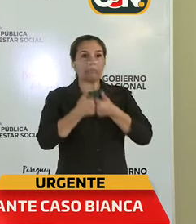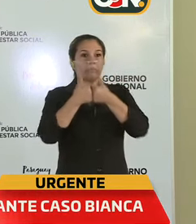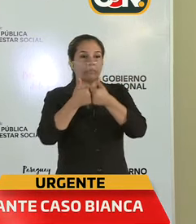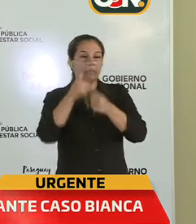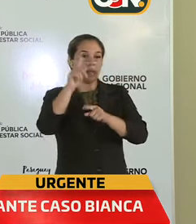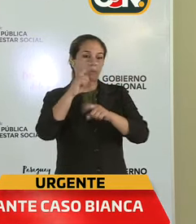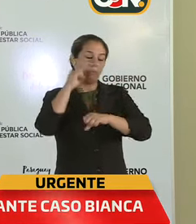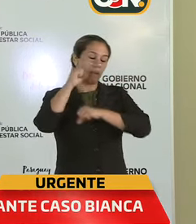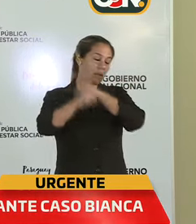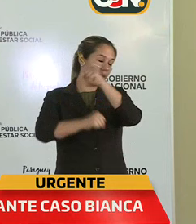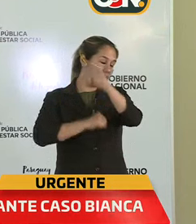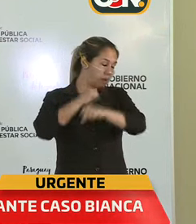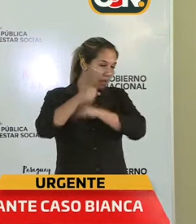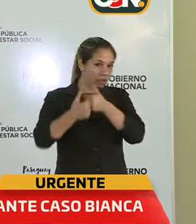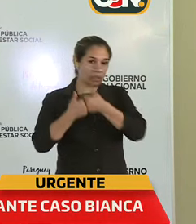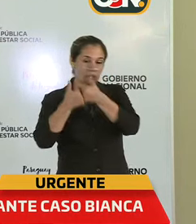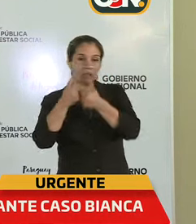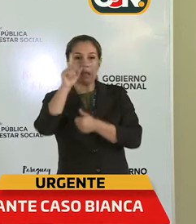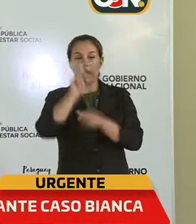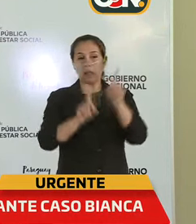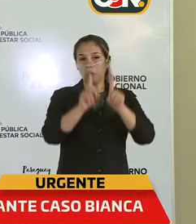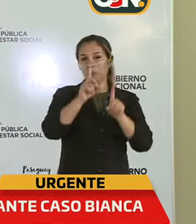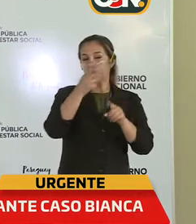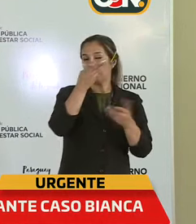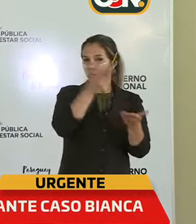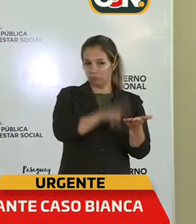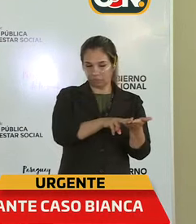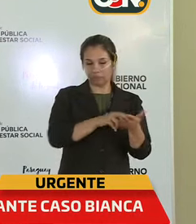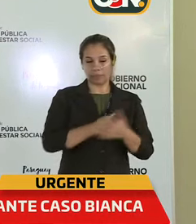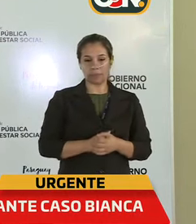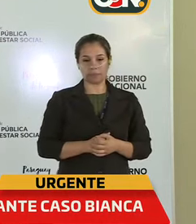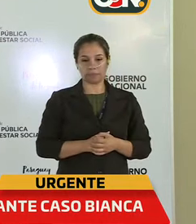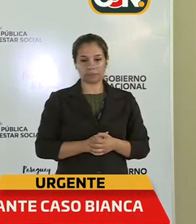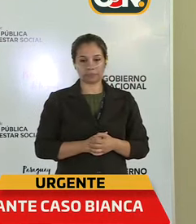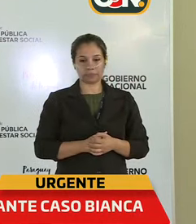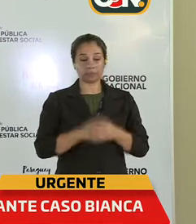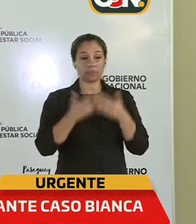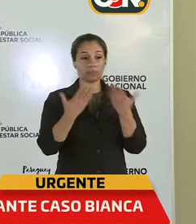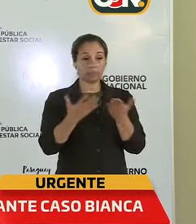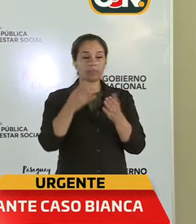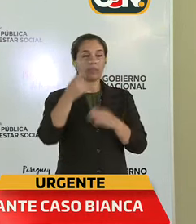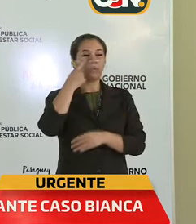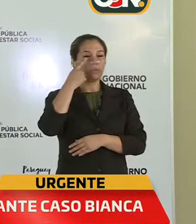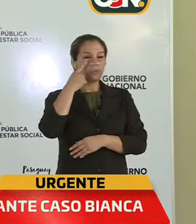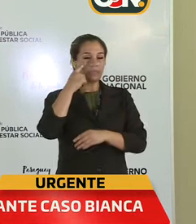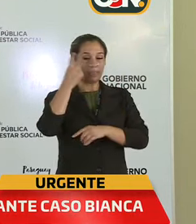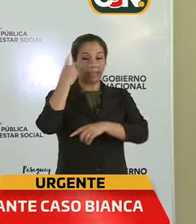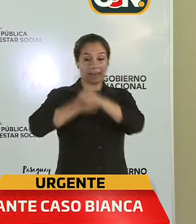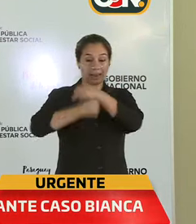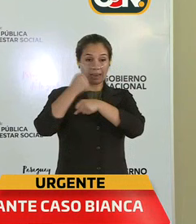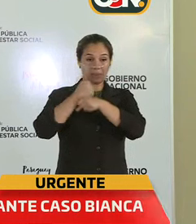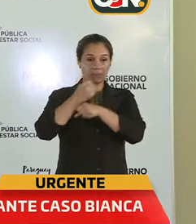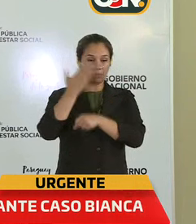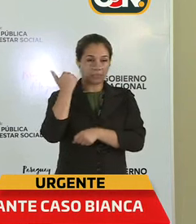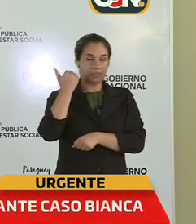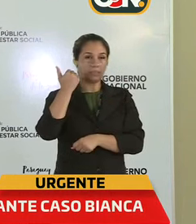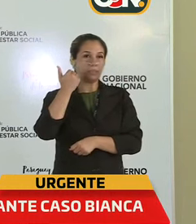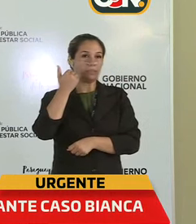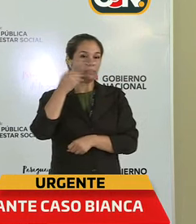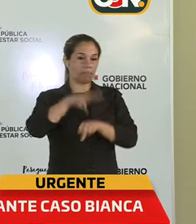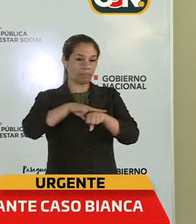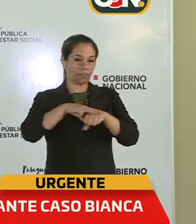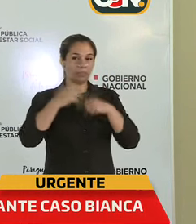años hacia una muerte. En conocimiento de esto, el año pasado el Ministerio